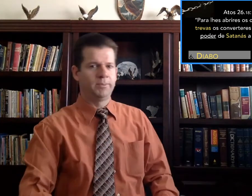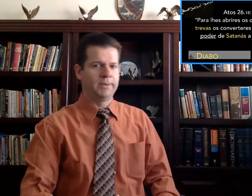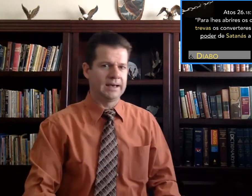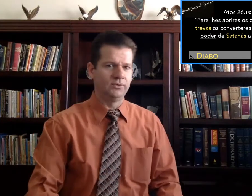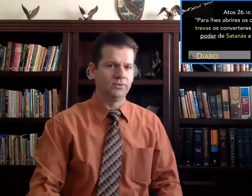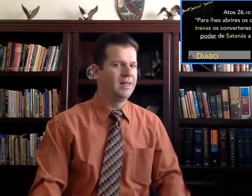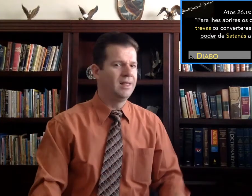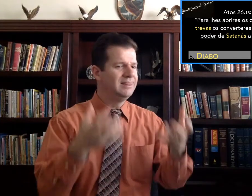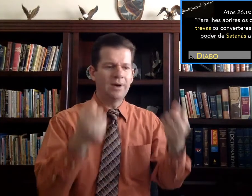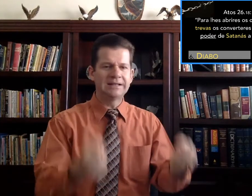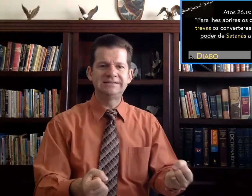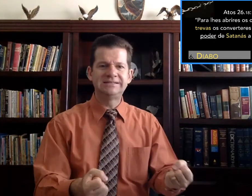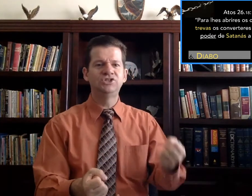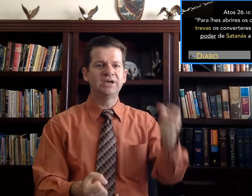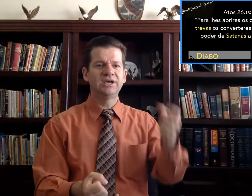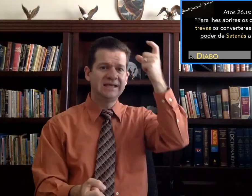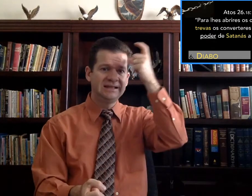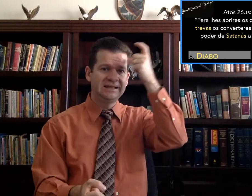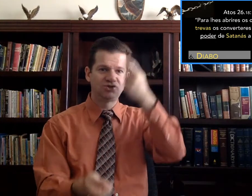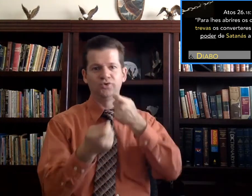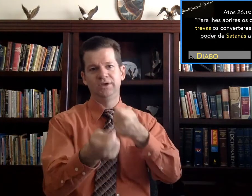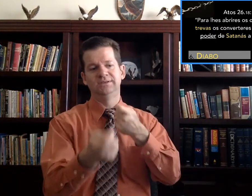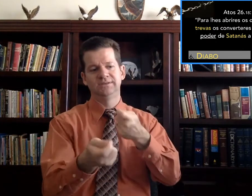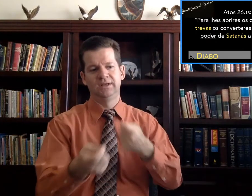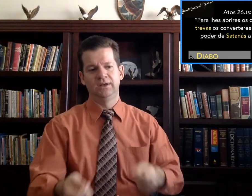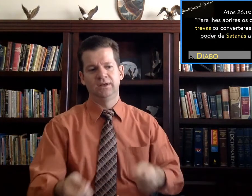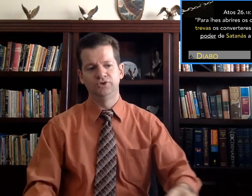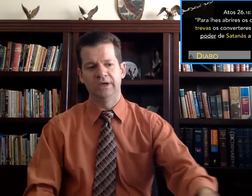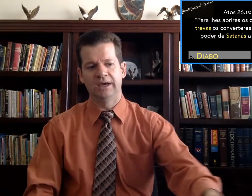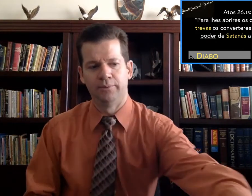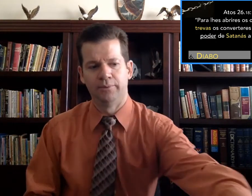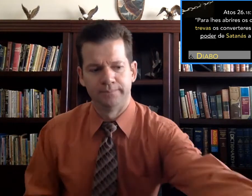pecado. Yes. Não aceite as tentações do diabo.